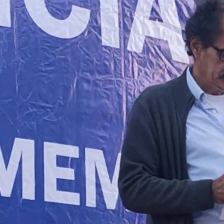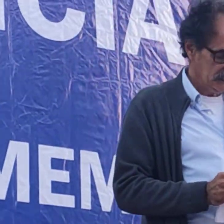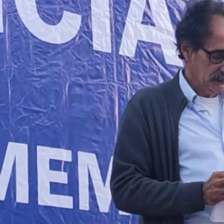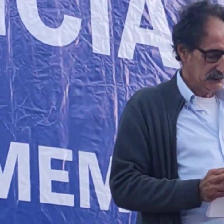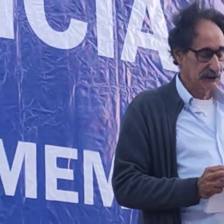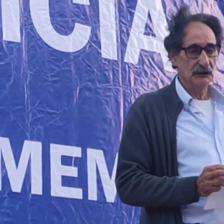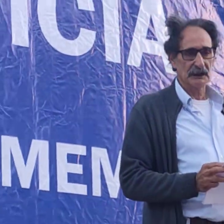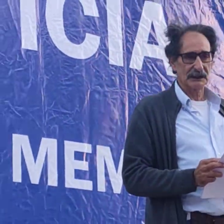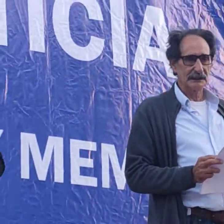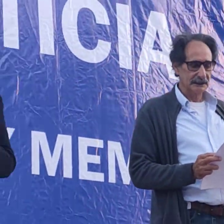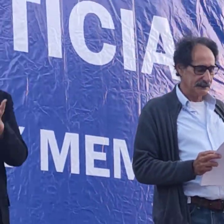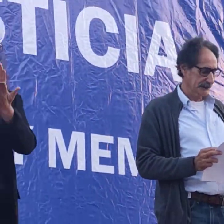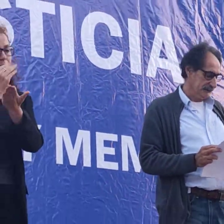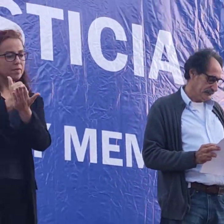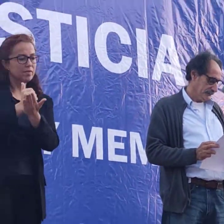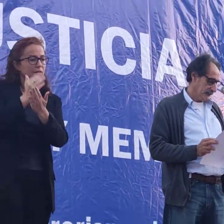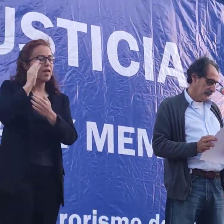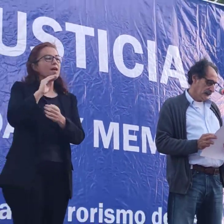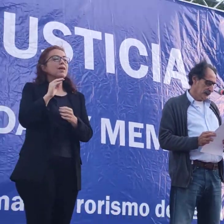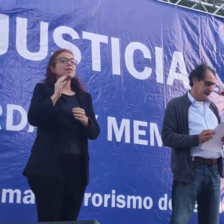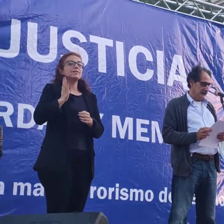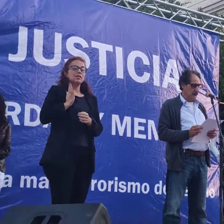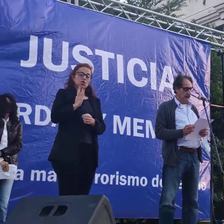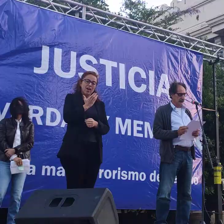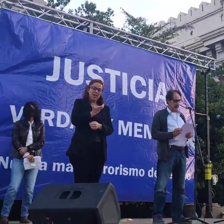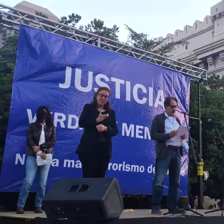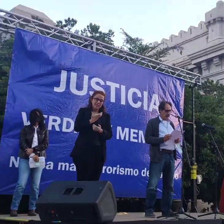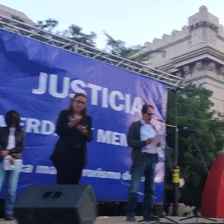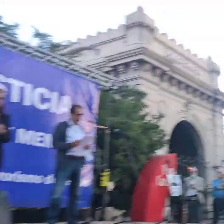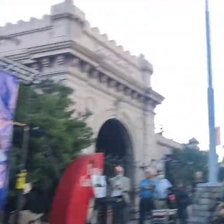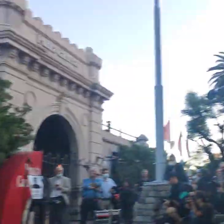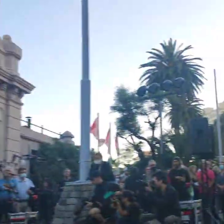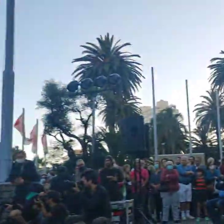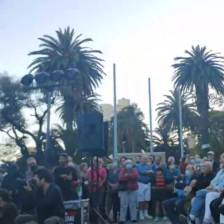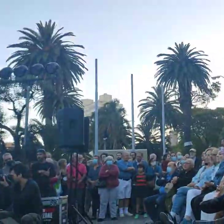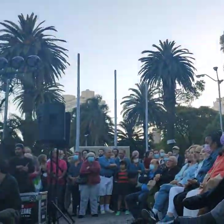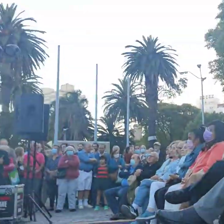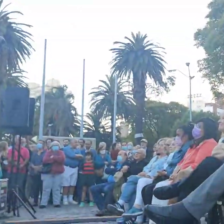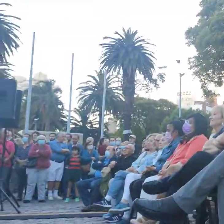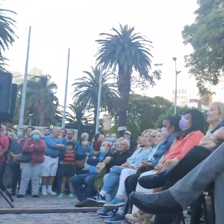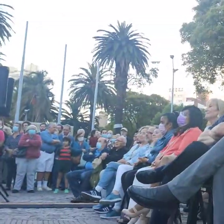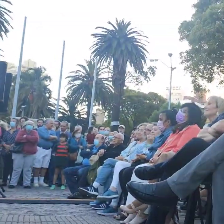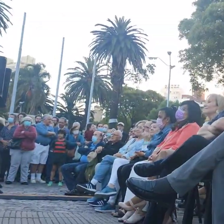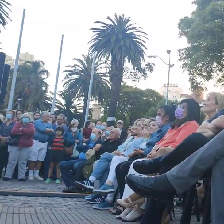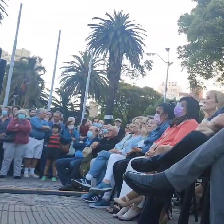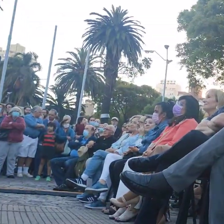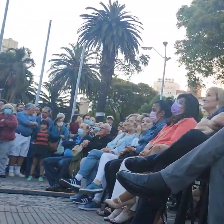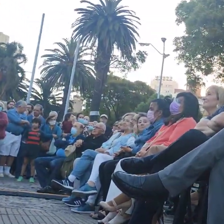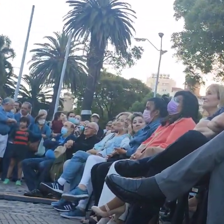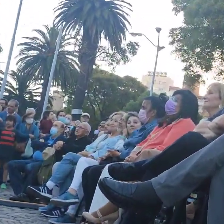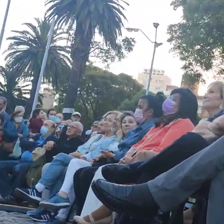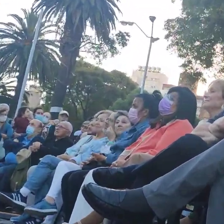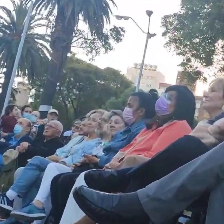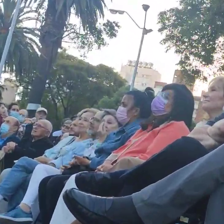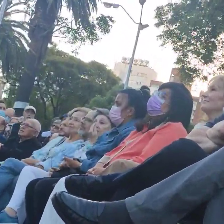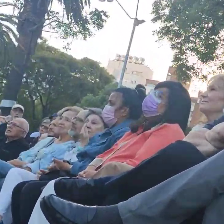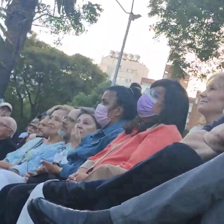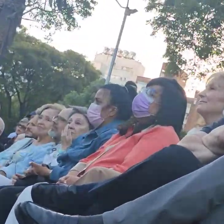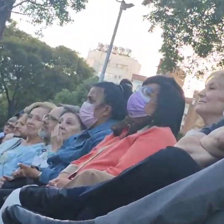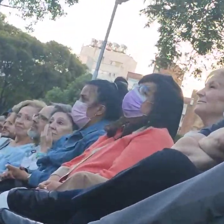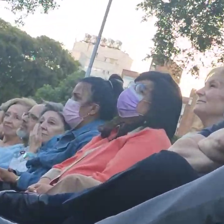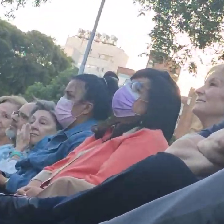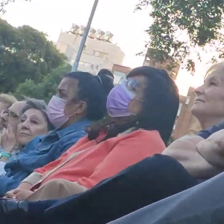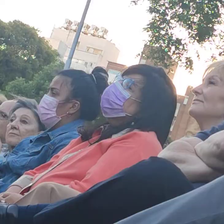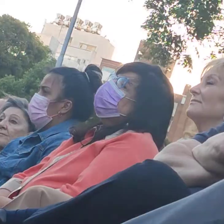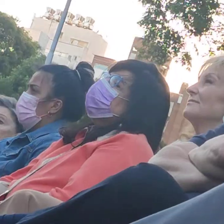departamentales, señora alcaldesa, señor Coordinador Residente de Naciones Unidas, representante de Punta